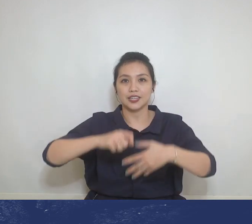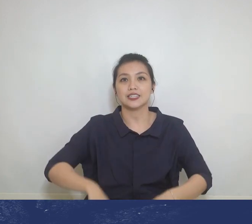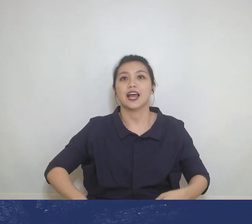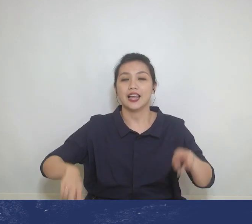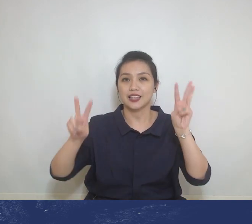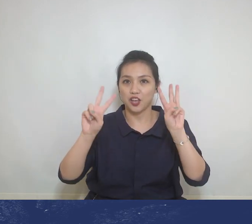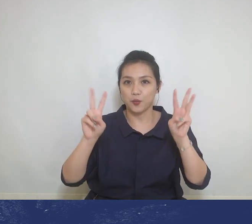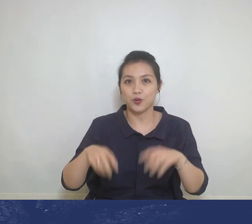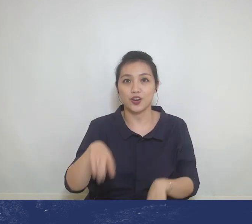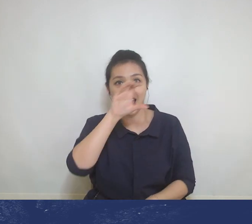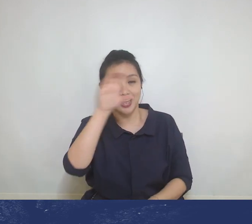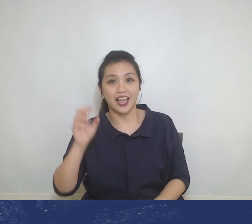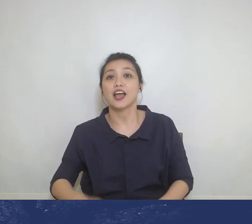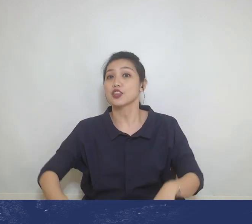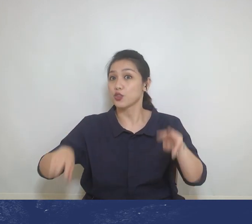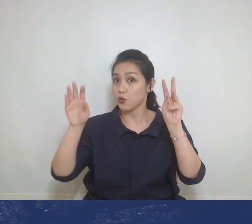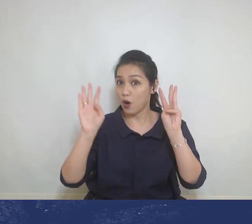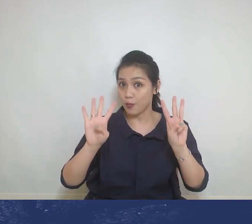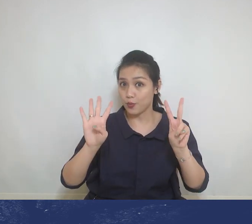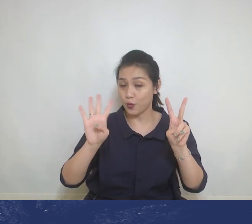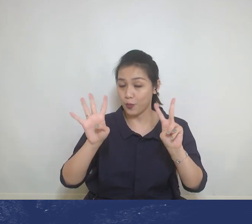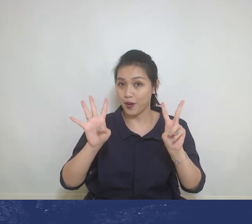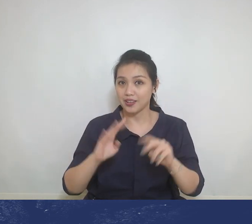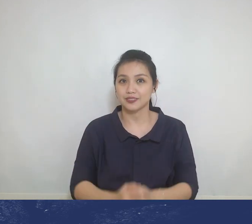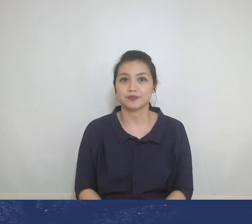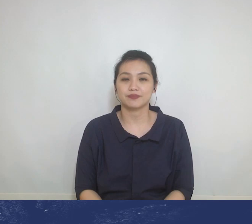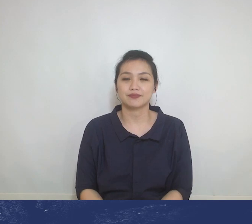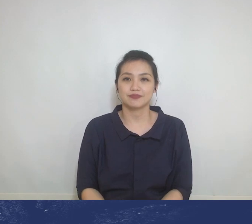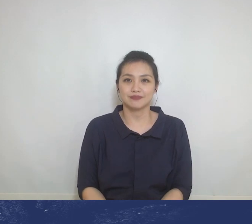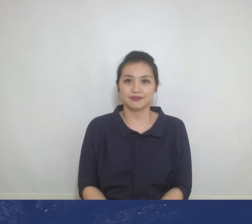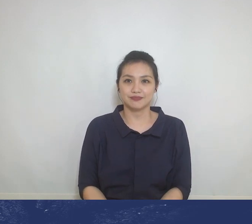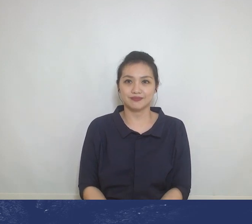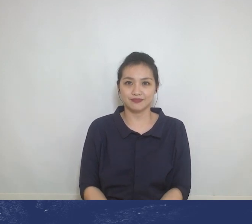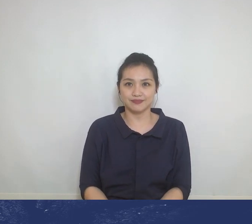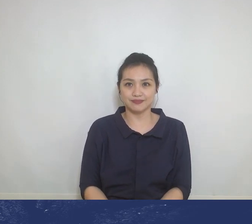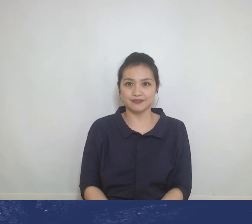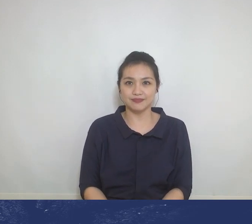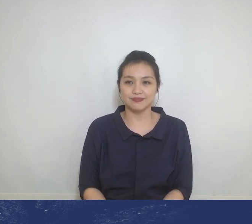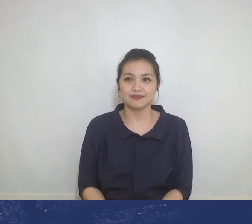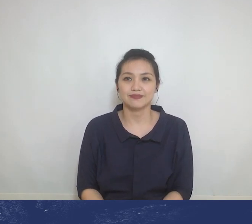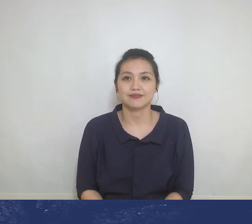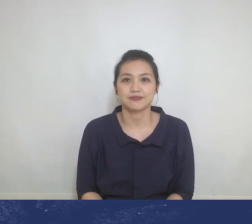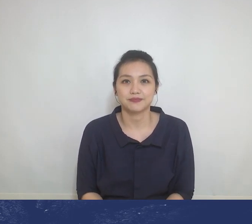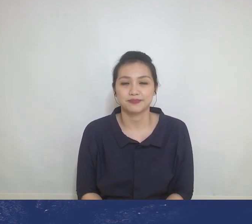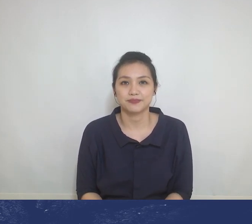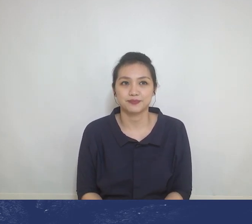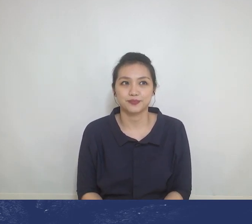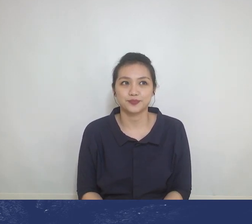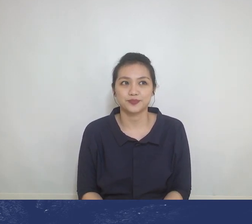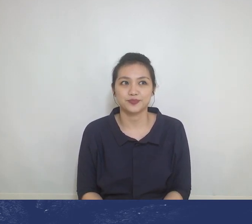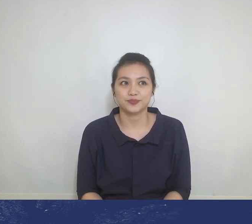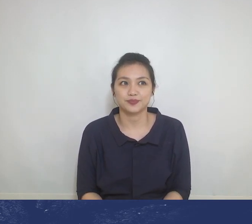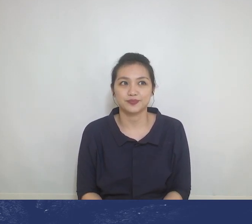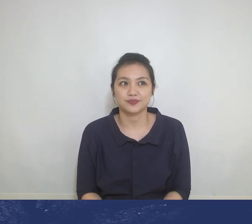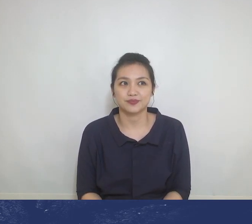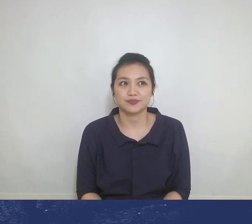Kejadian 32 ayat 24. Lalu tinggallah Yakub seorang diri dan seorang laki-laki bergulat dengan